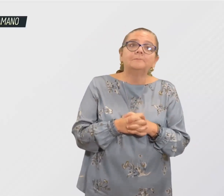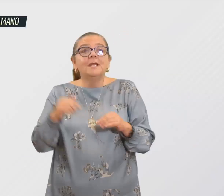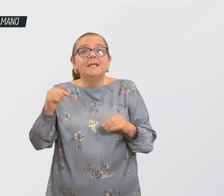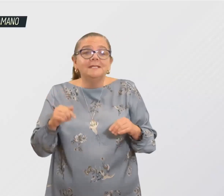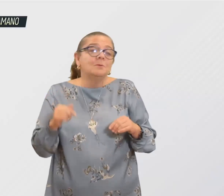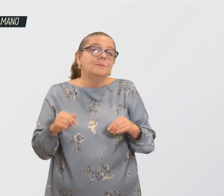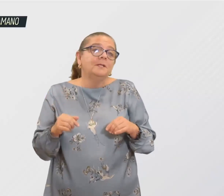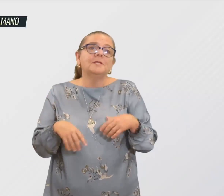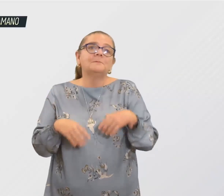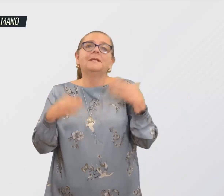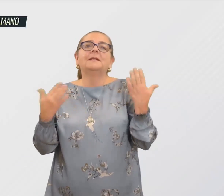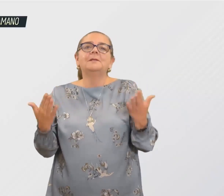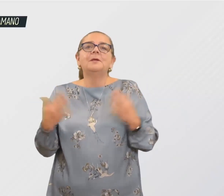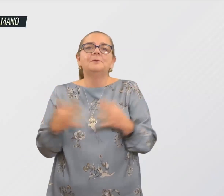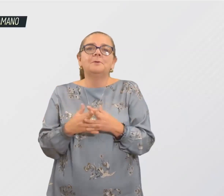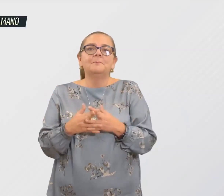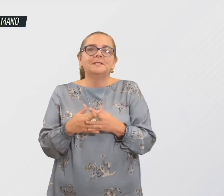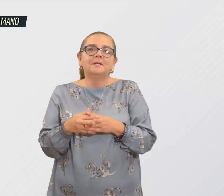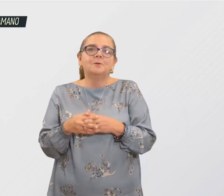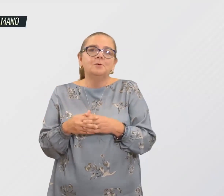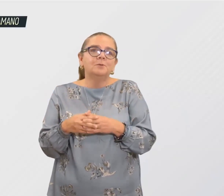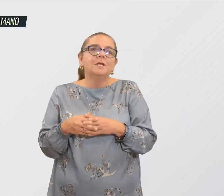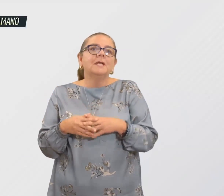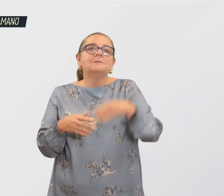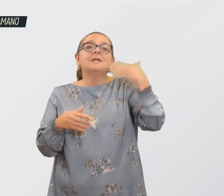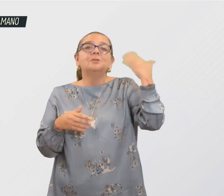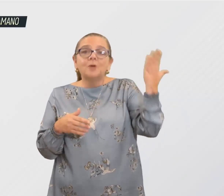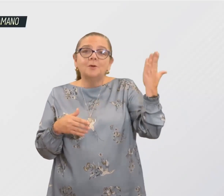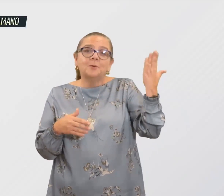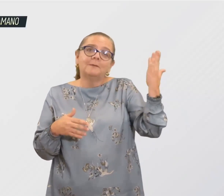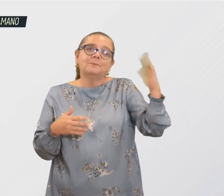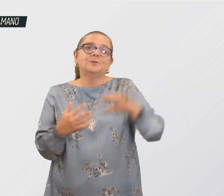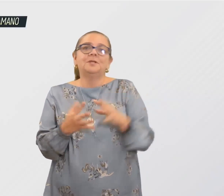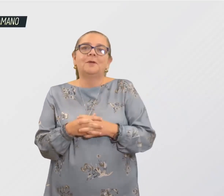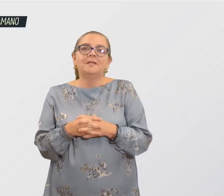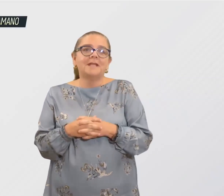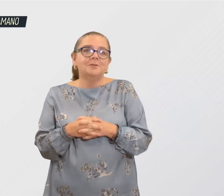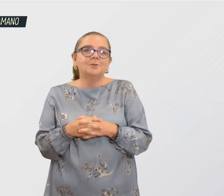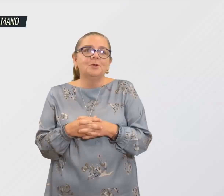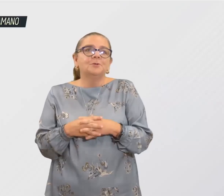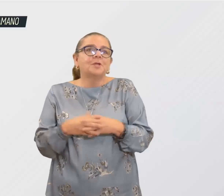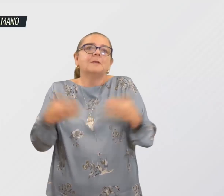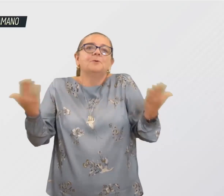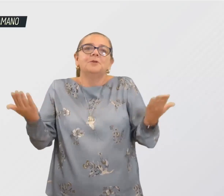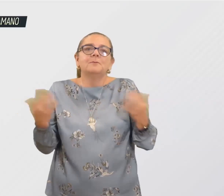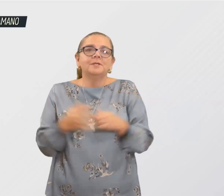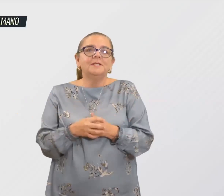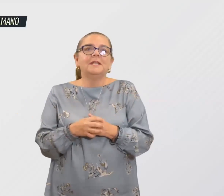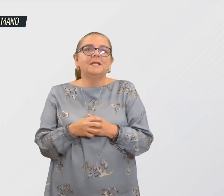En este momento, la expectativa de ver a un paciente con lupus es mayor a la 90% de los años. O sea, que podríamos decir que tiene